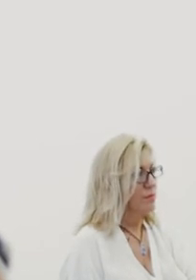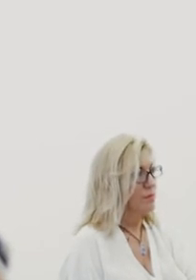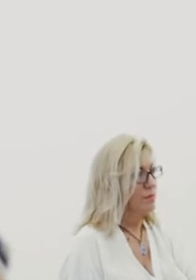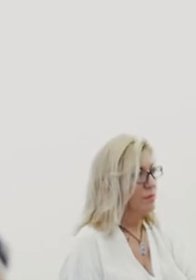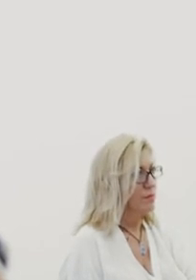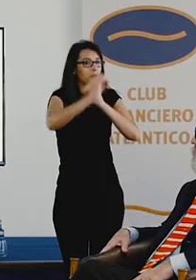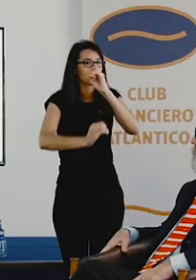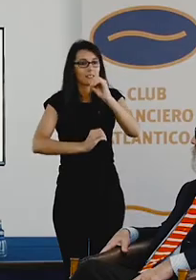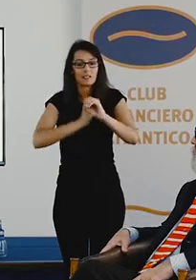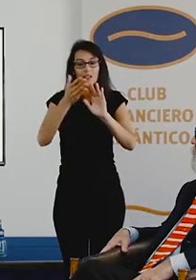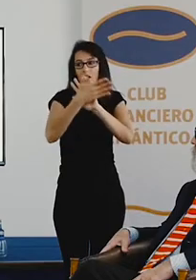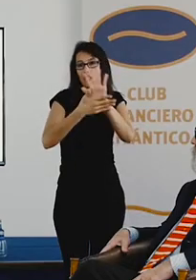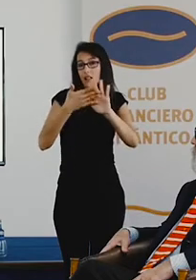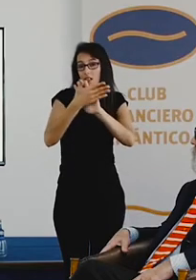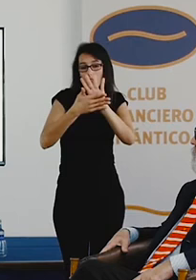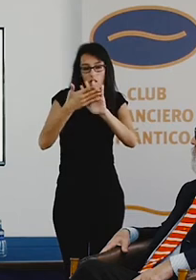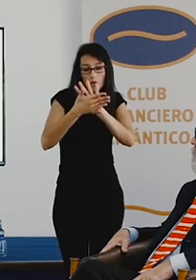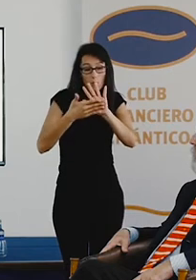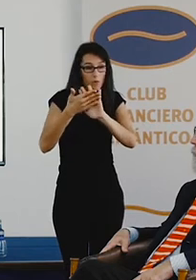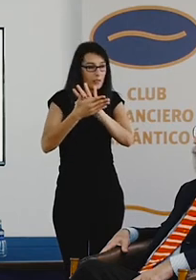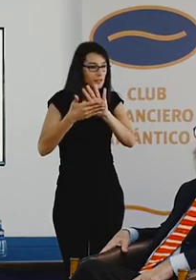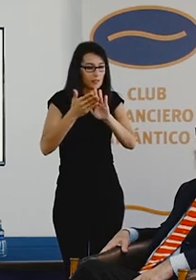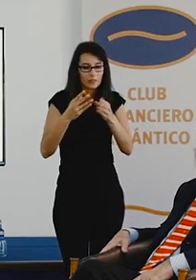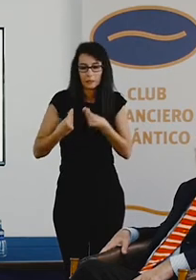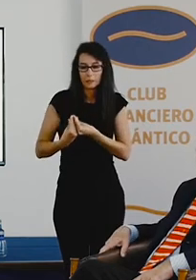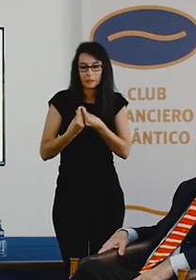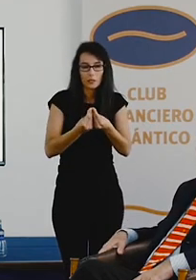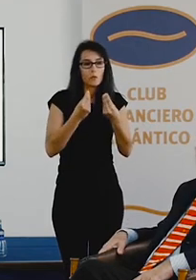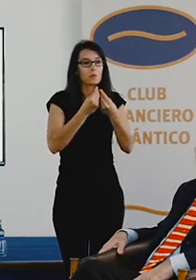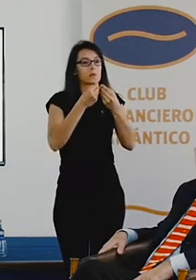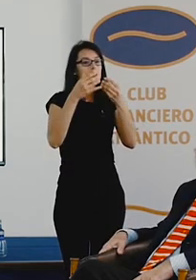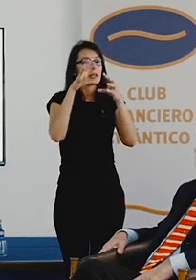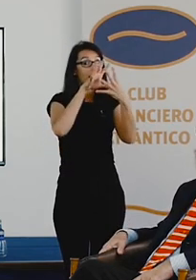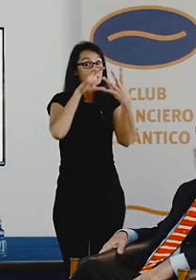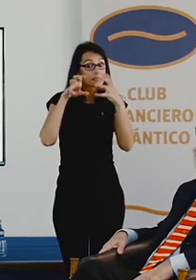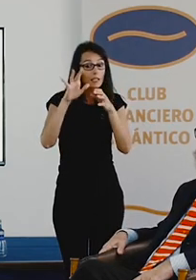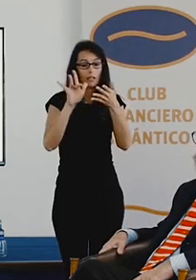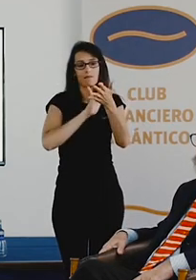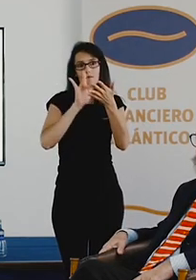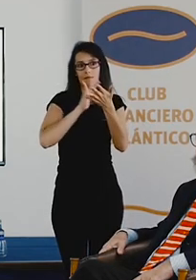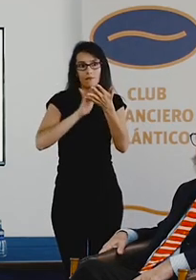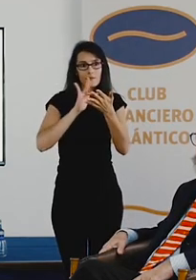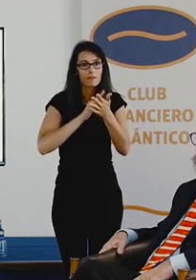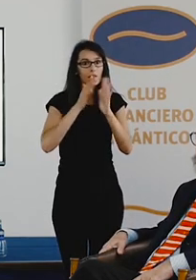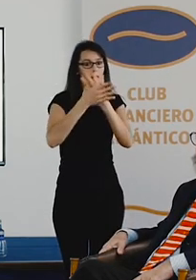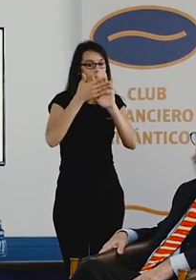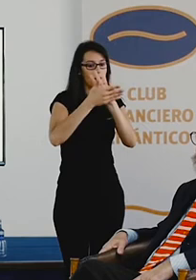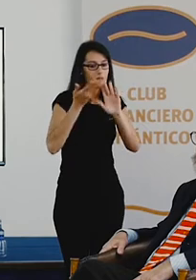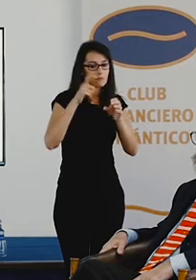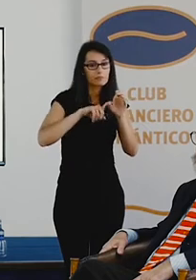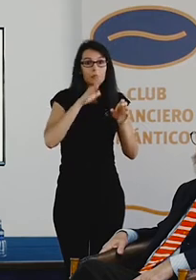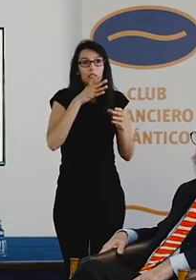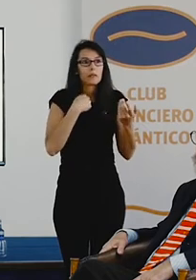camino porque han traspasado, utilizando tecnología, utilizando Skype, utilizando tablets, se han saltado la barrera, han hackeado